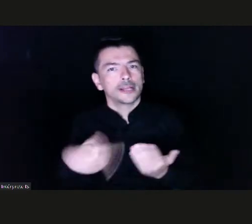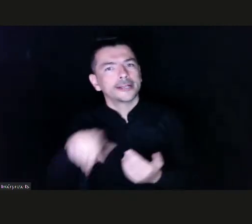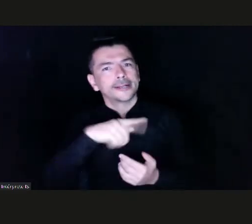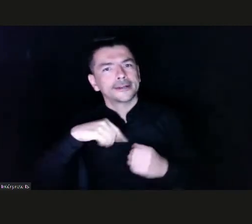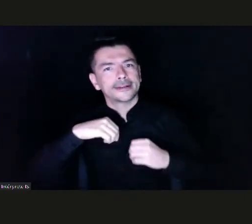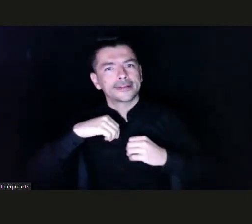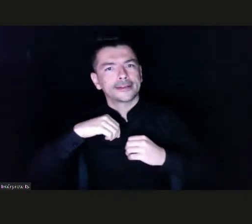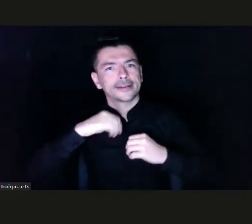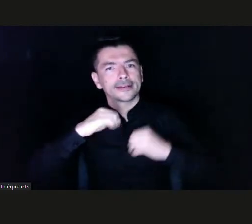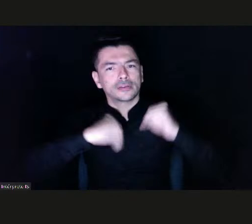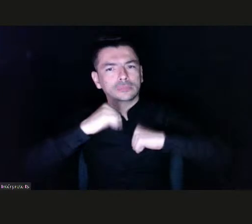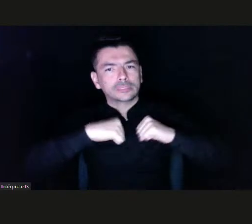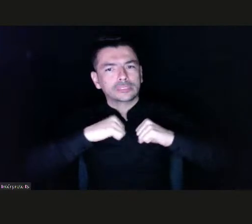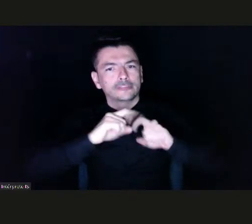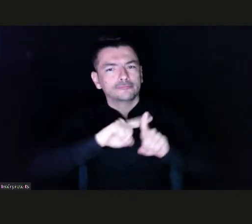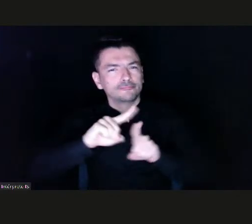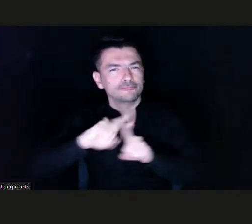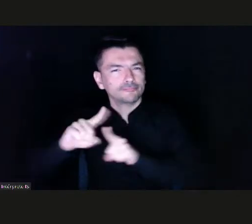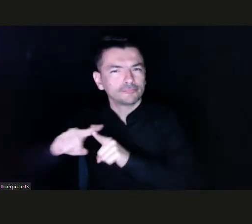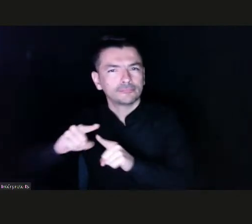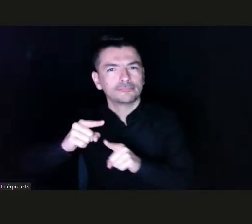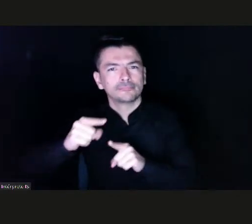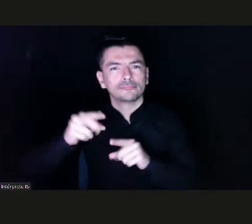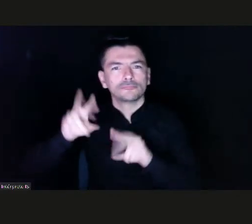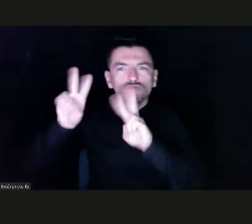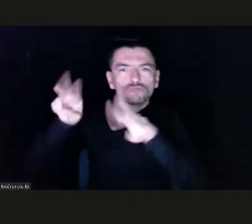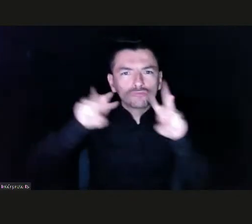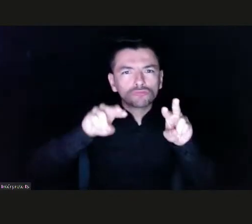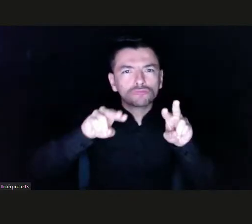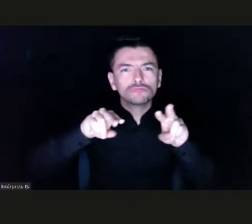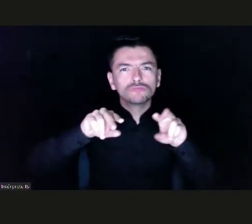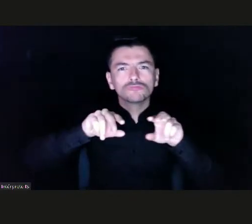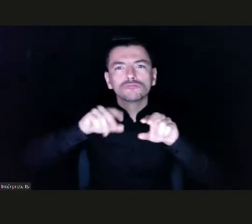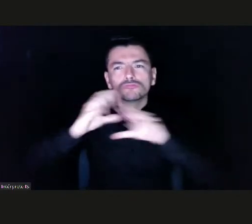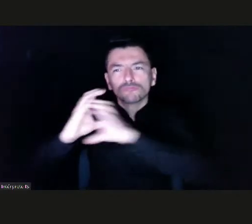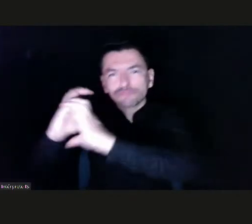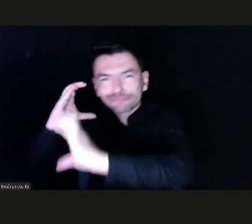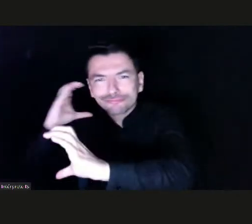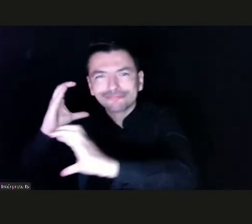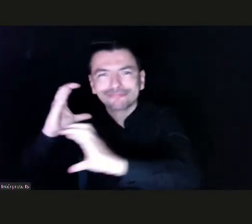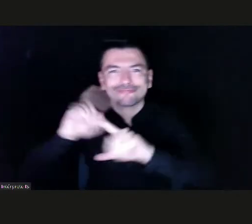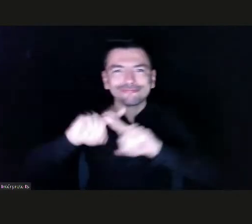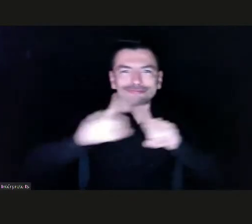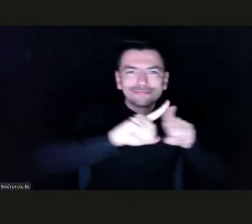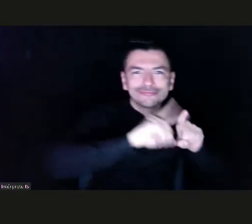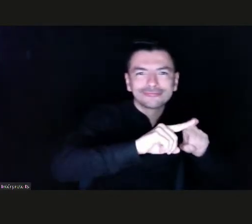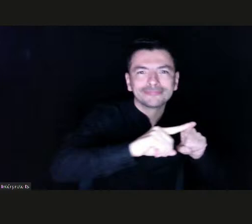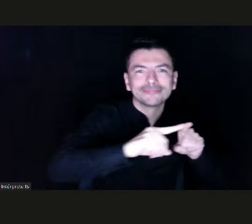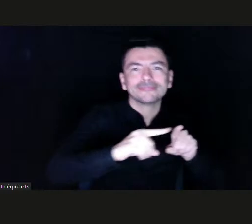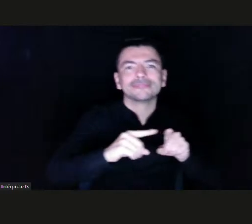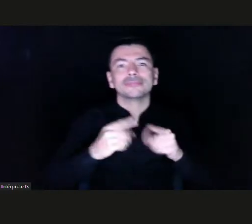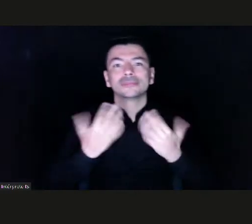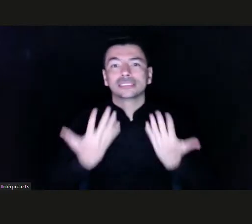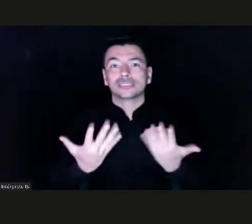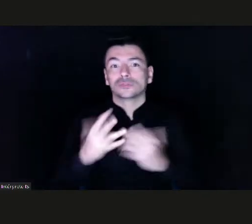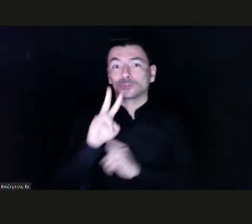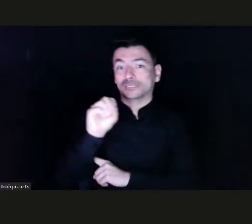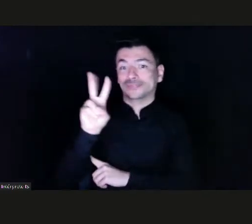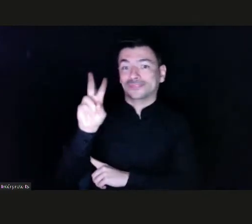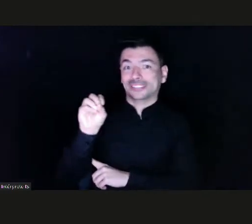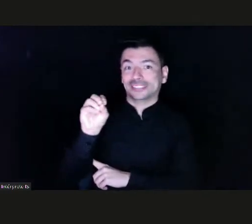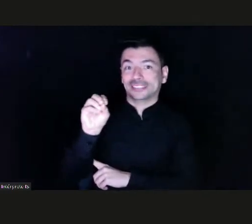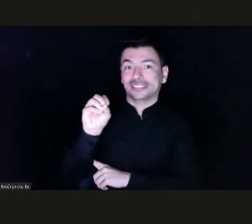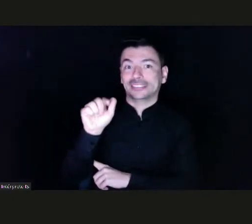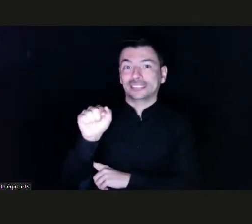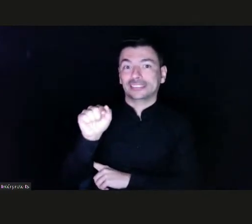una contracción muy significativa durante el año 2020 y una recuperación